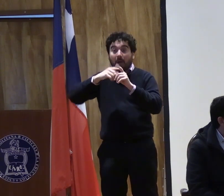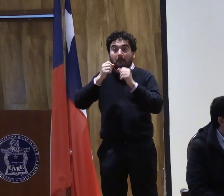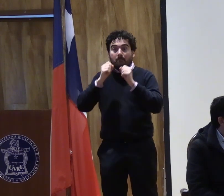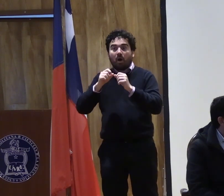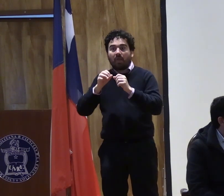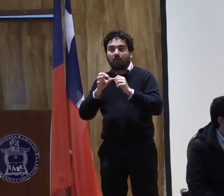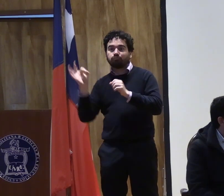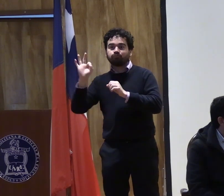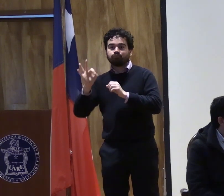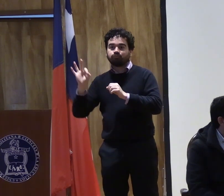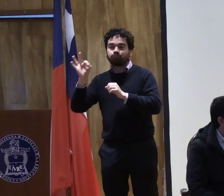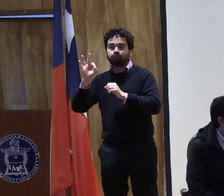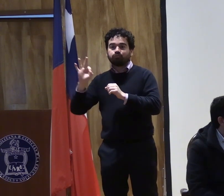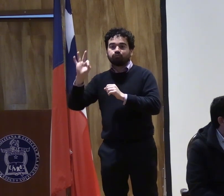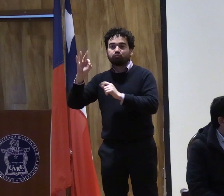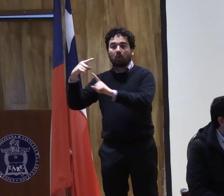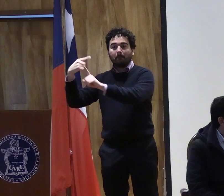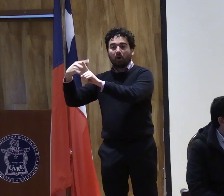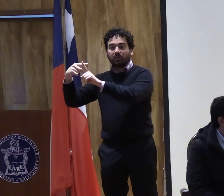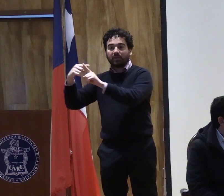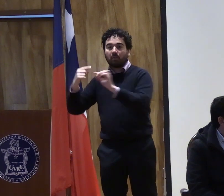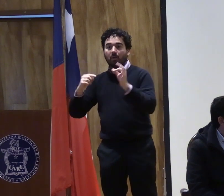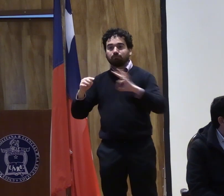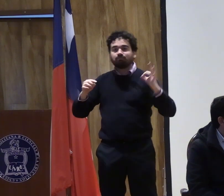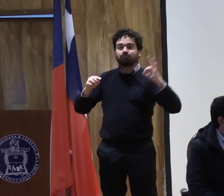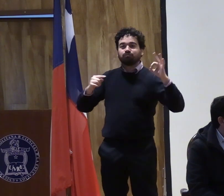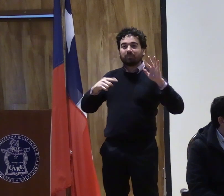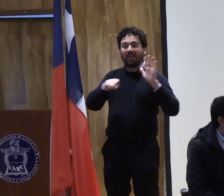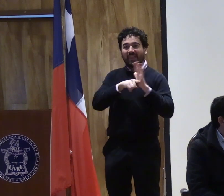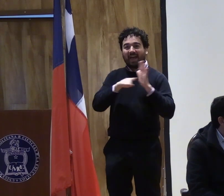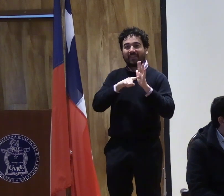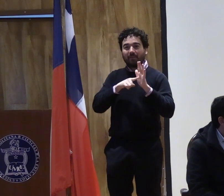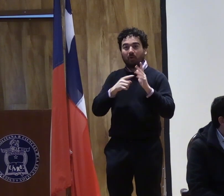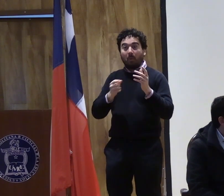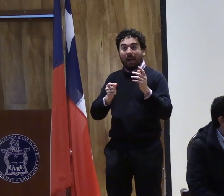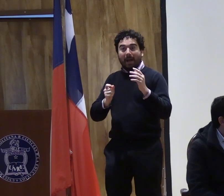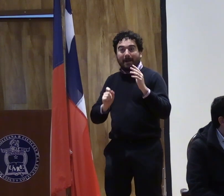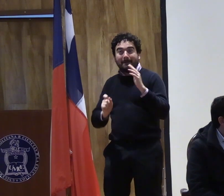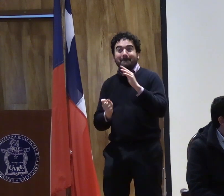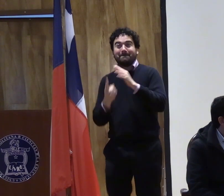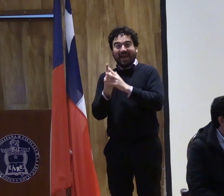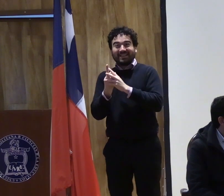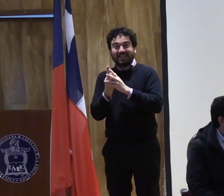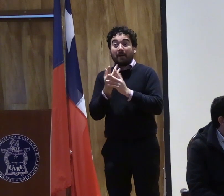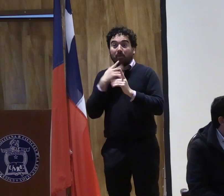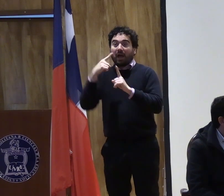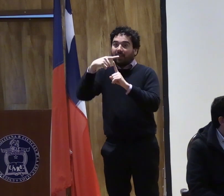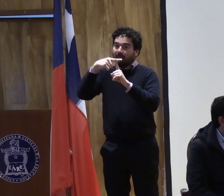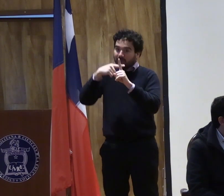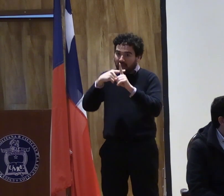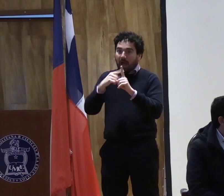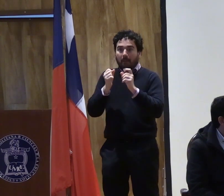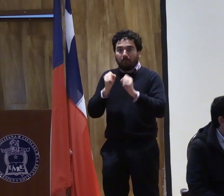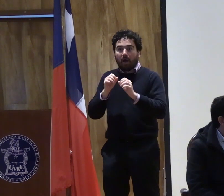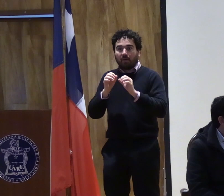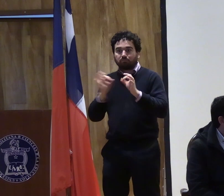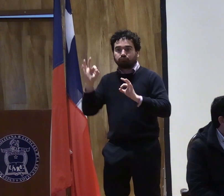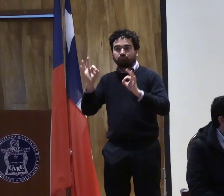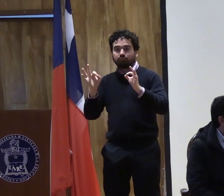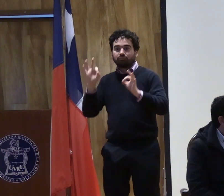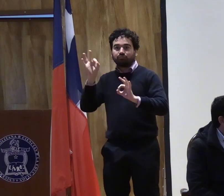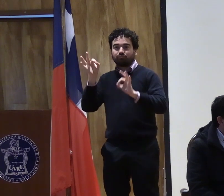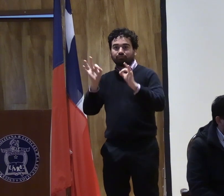y los protones superan a los neutrones en proporción bastante grande. Por peso